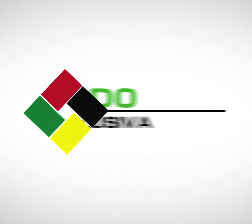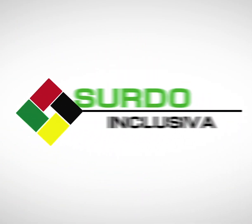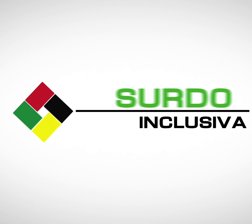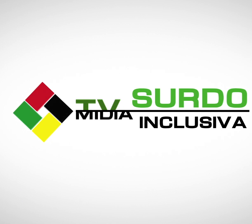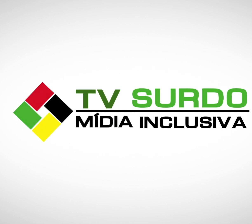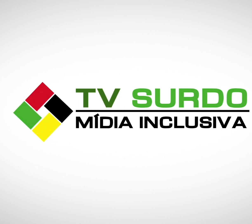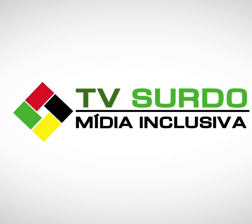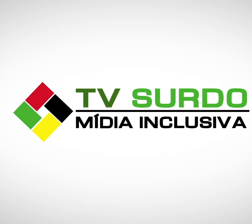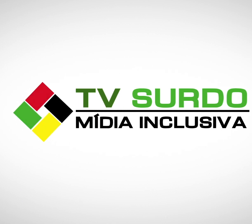Legenda